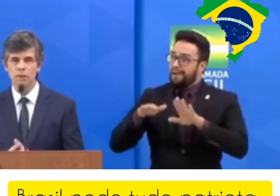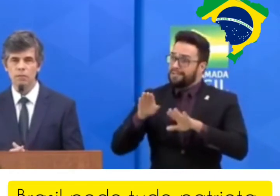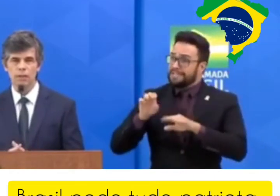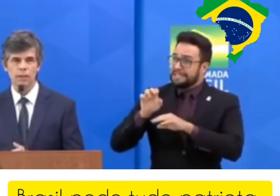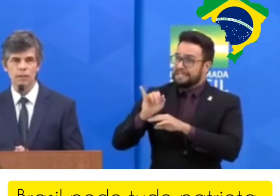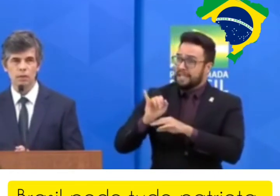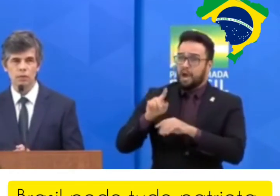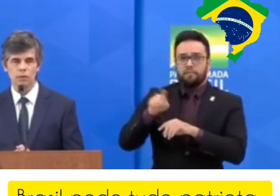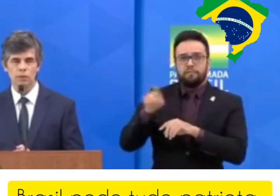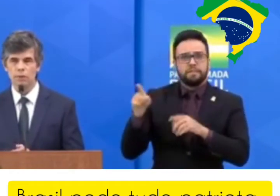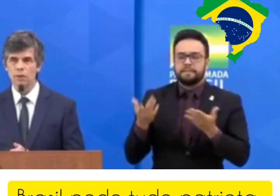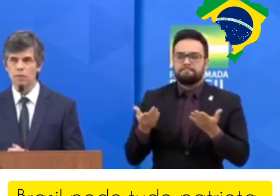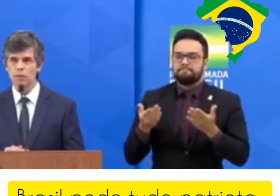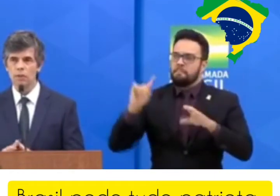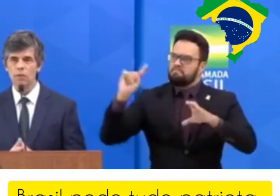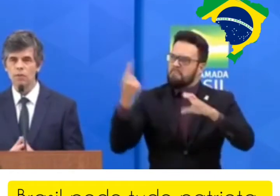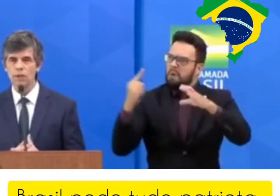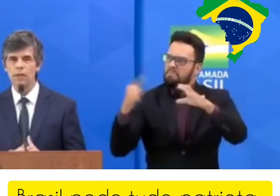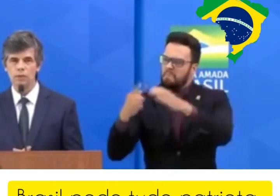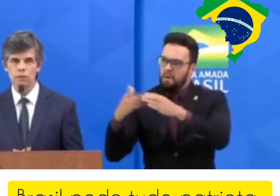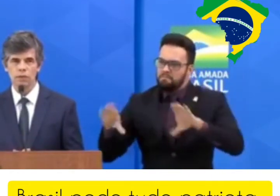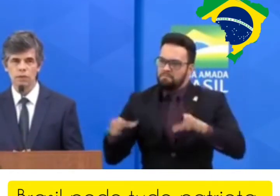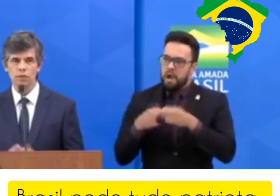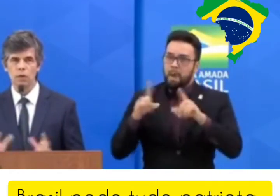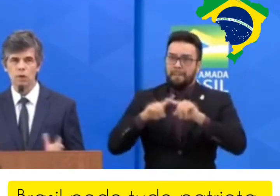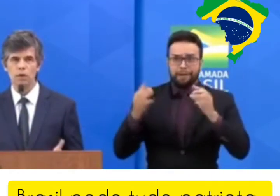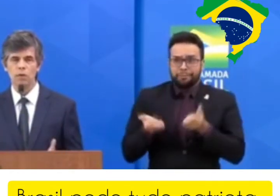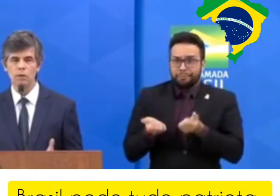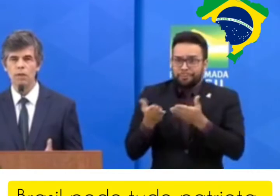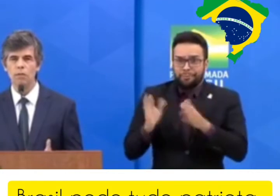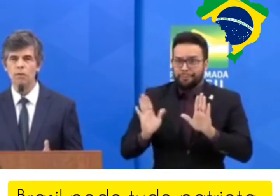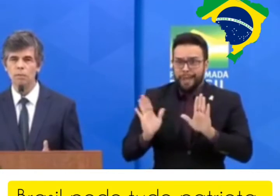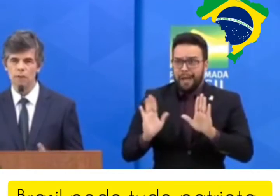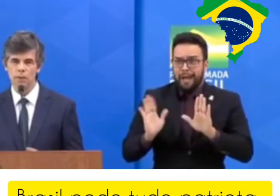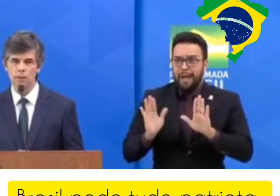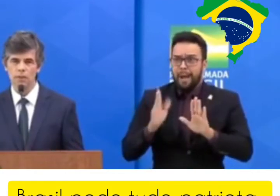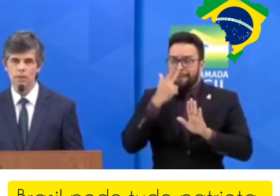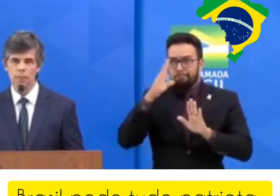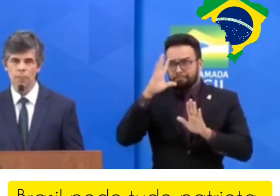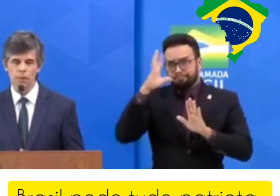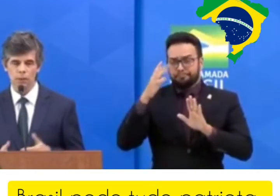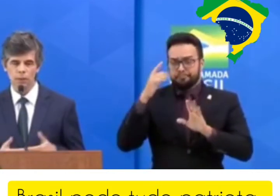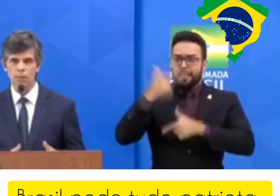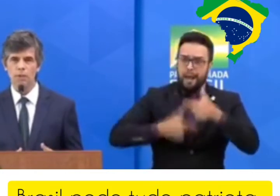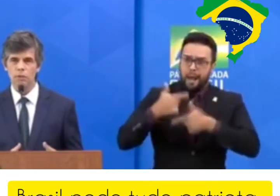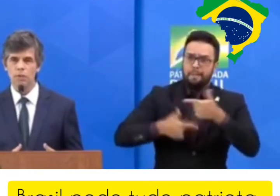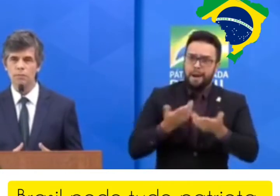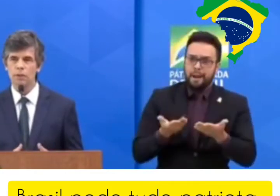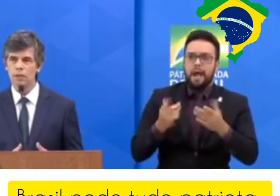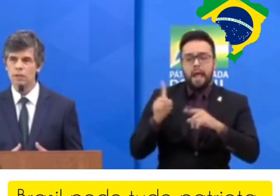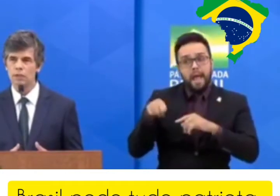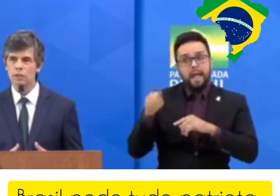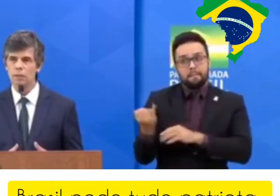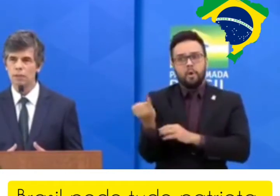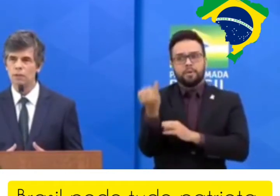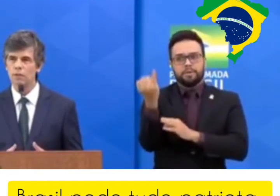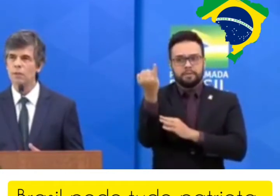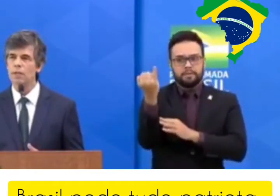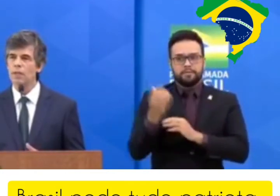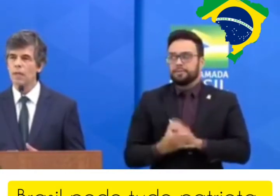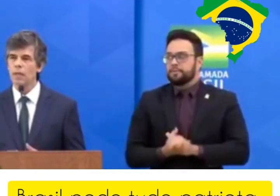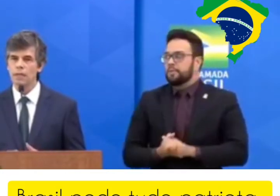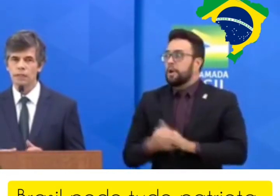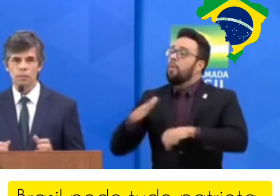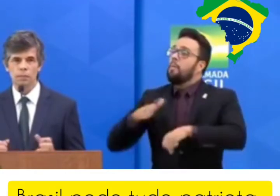mas você não traz o time, você não consegue resolver. Então isso é uma outra coisa que é muito importante. Então, por exemplo, uma das coisas importantes nesse